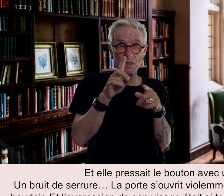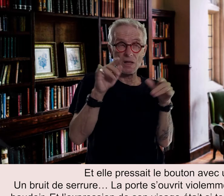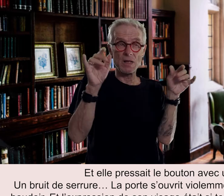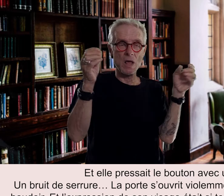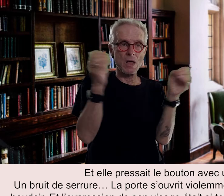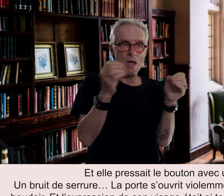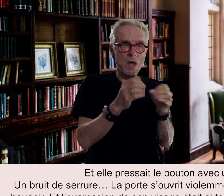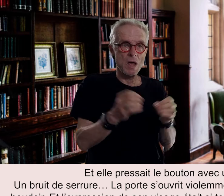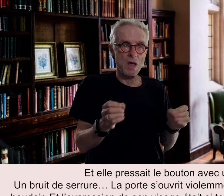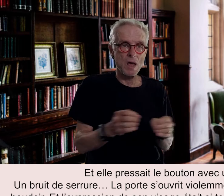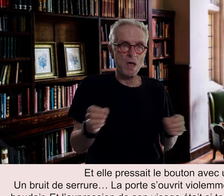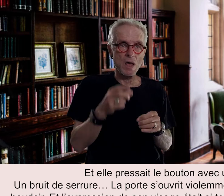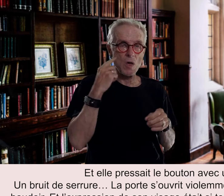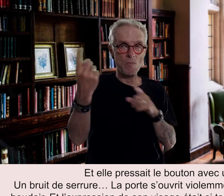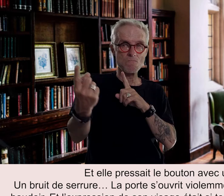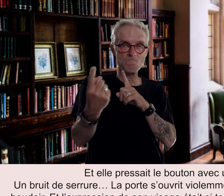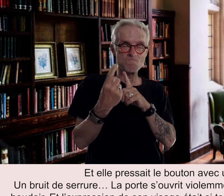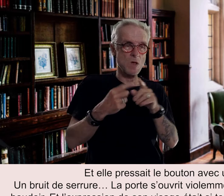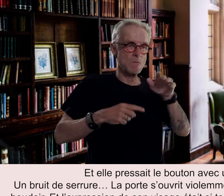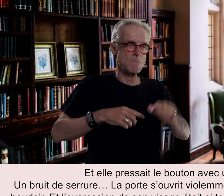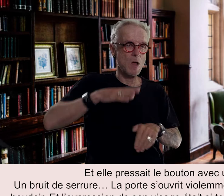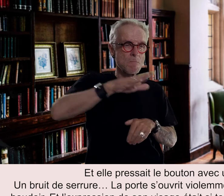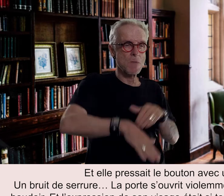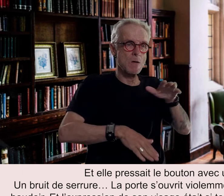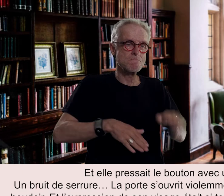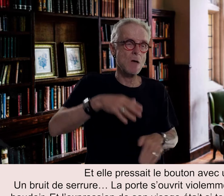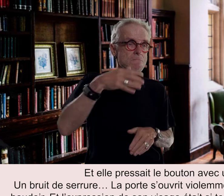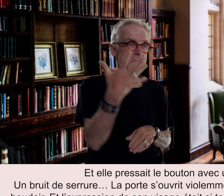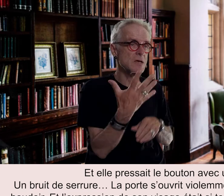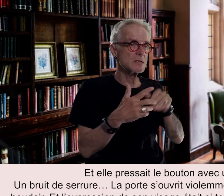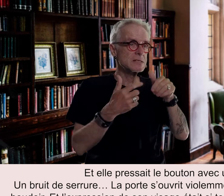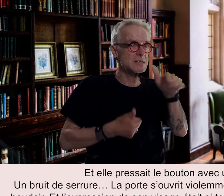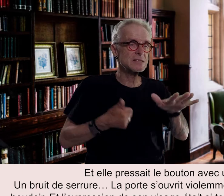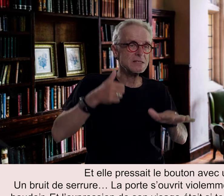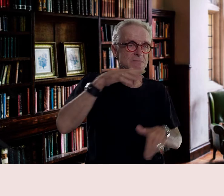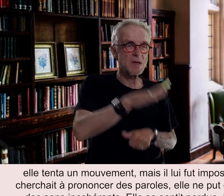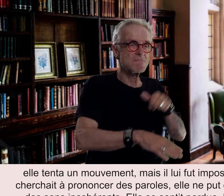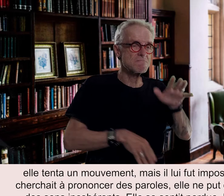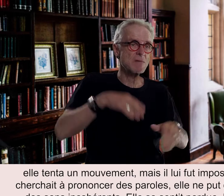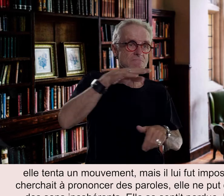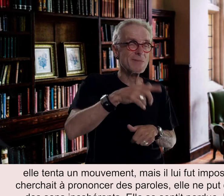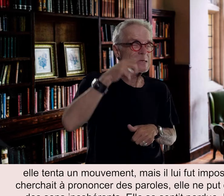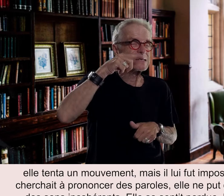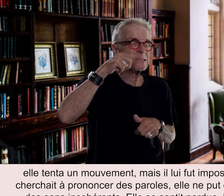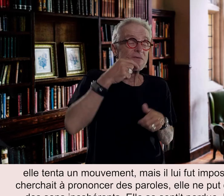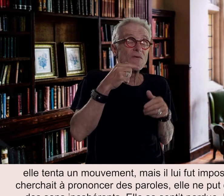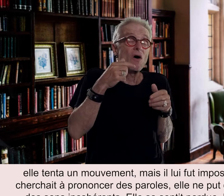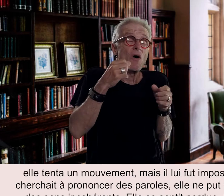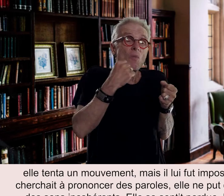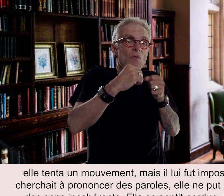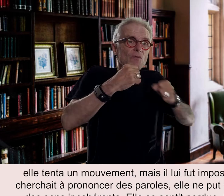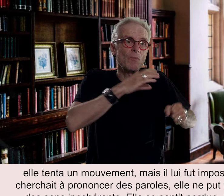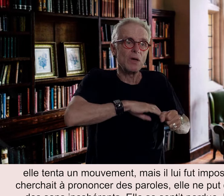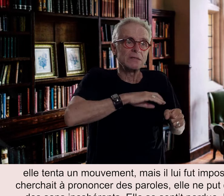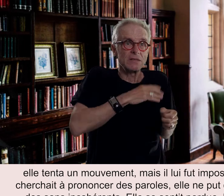Il s'avança. Cinq ou six pas le séparaient d'elle. Dans un effort suprême, elle tenta un mouvement, mais il lui fut